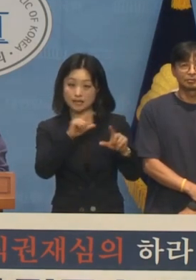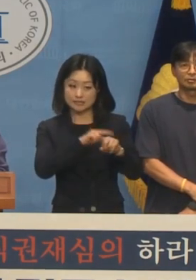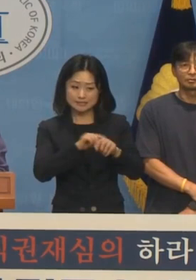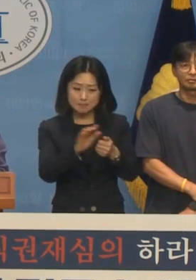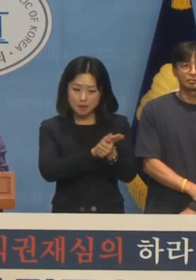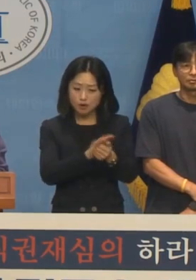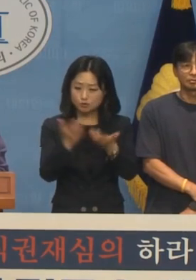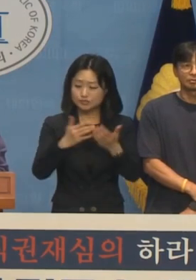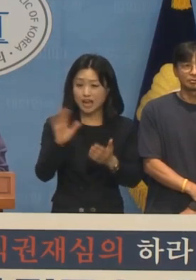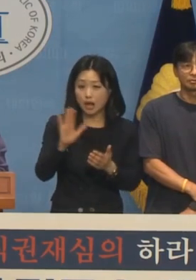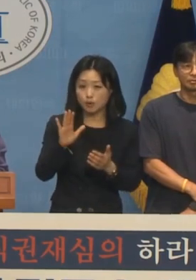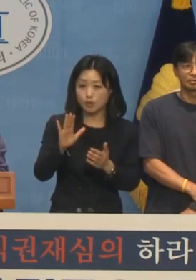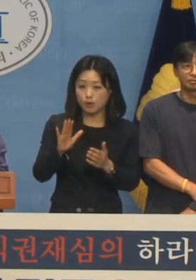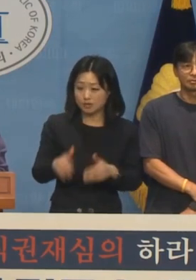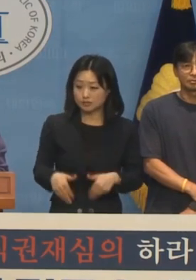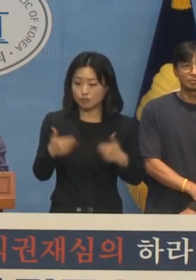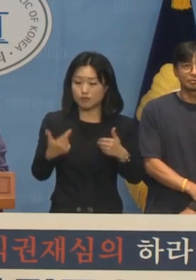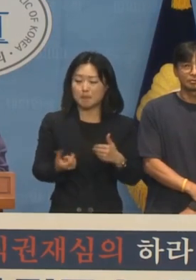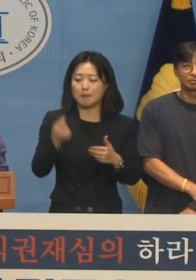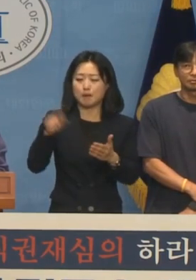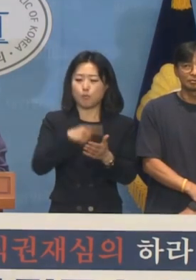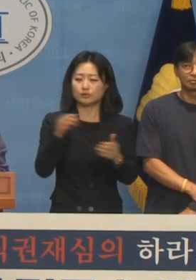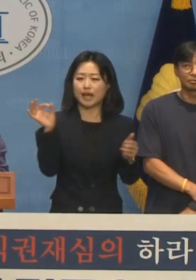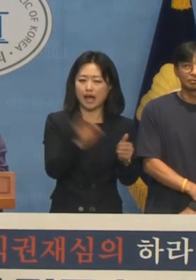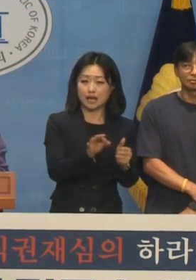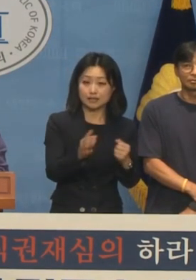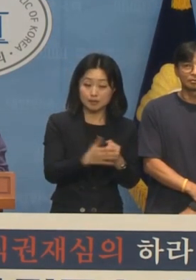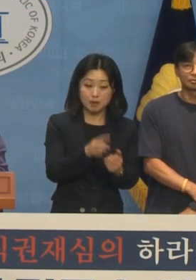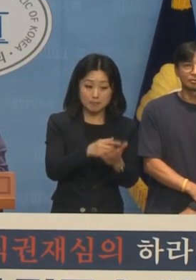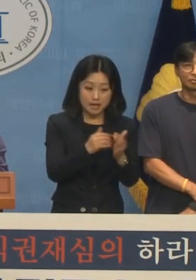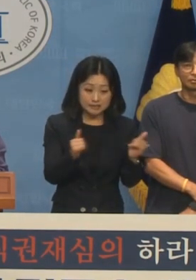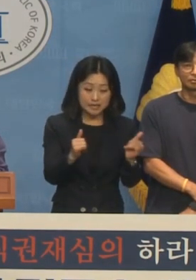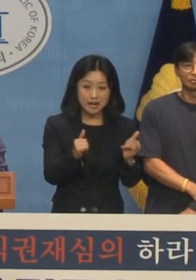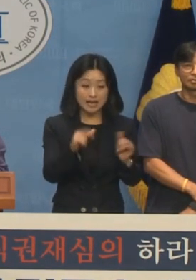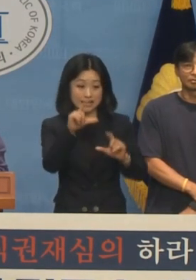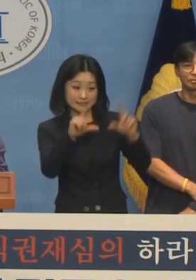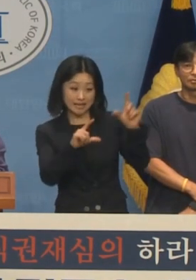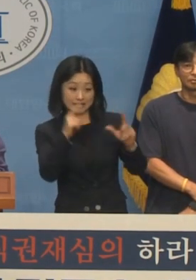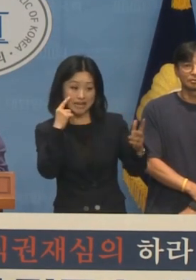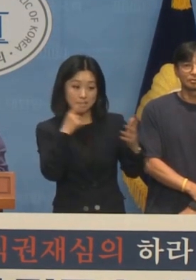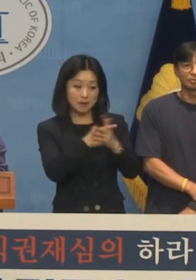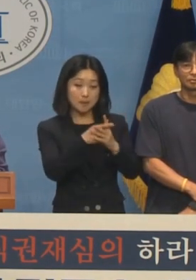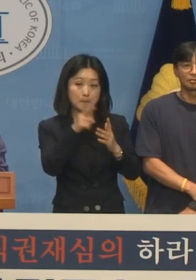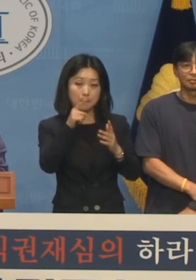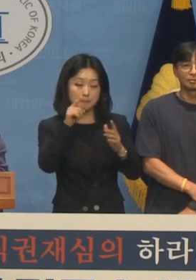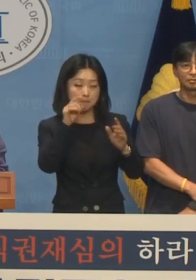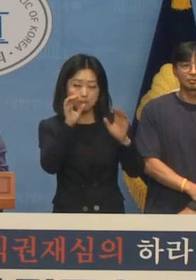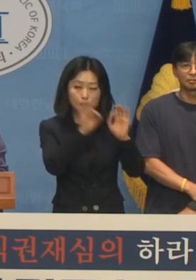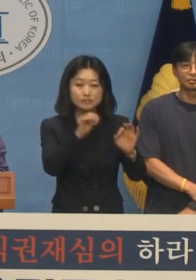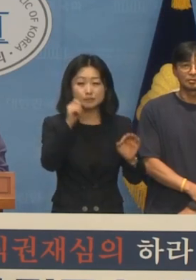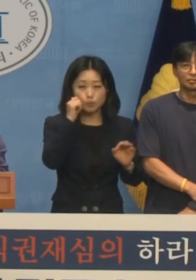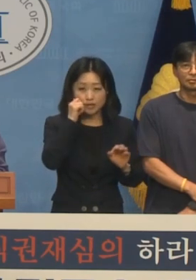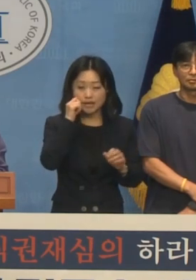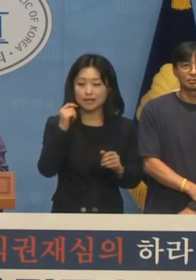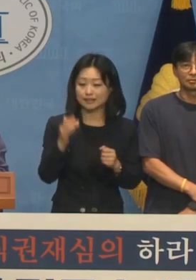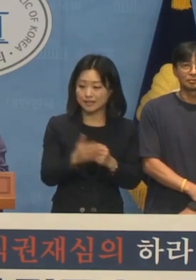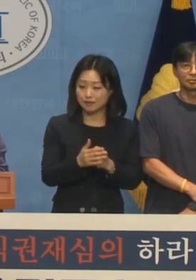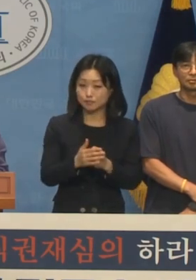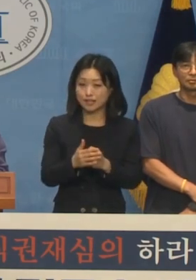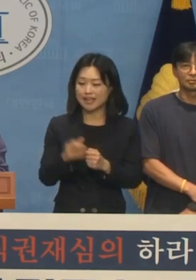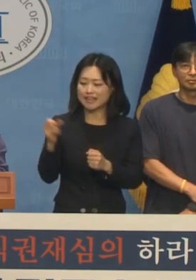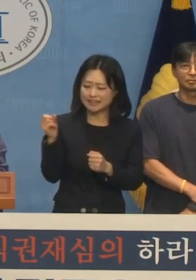채 서둘러 배보상을 추진해 피해자들의 상태를 정확히 반영하지 못했으니